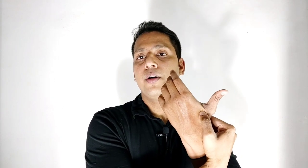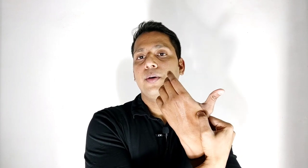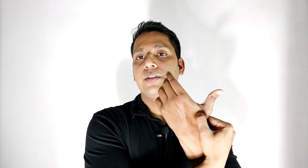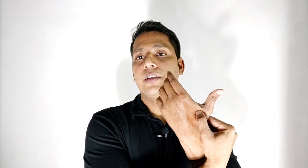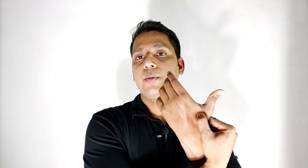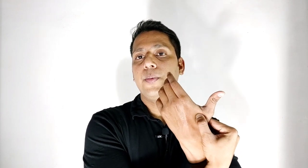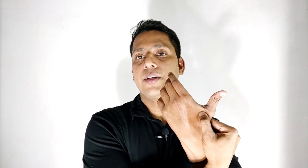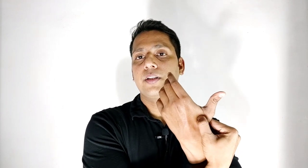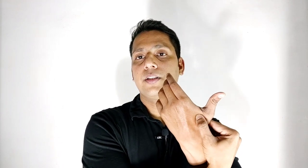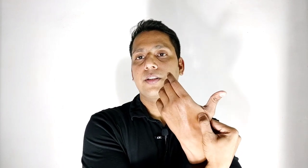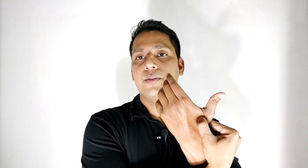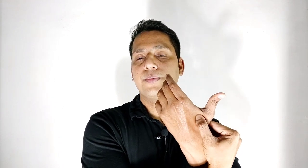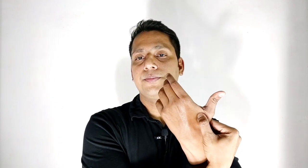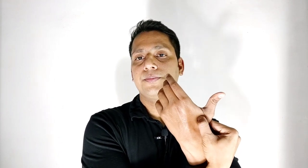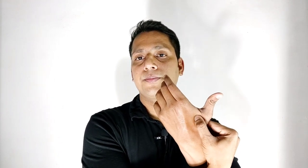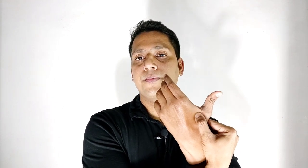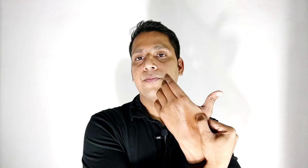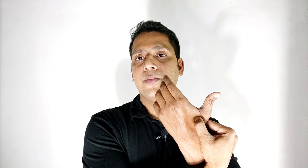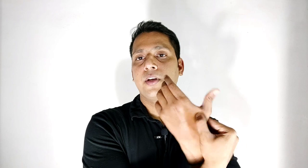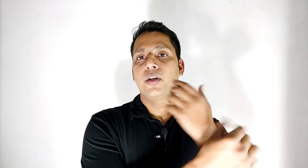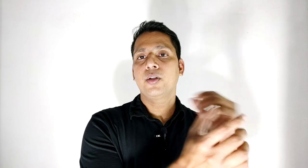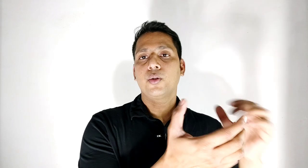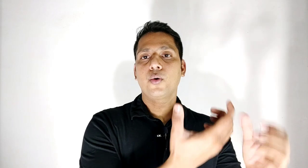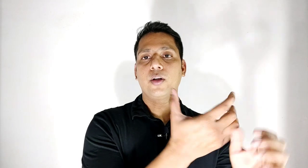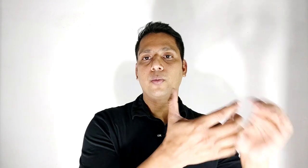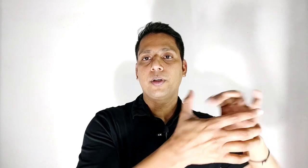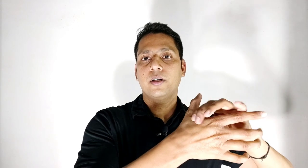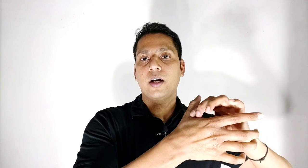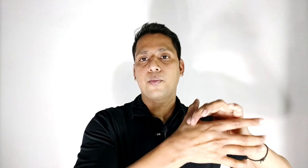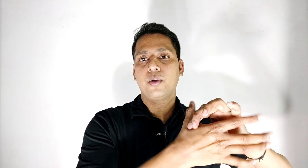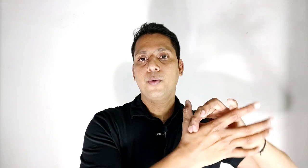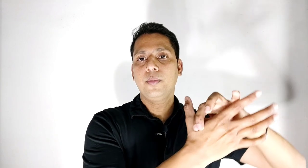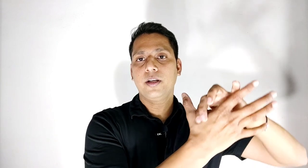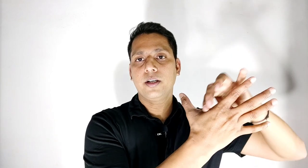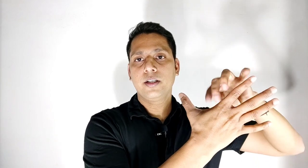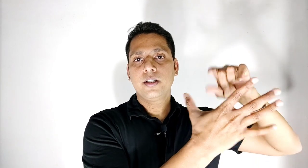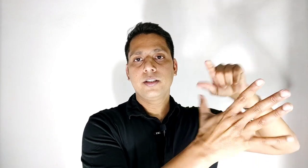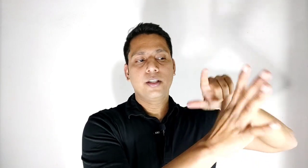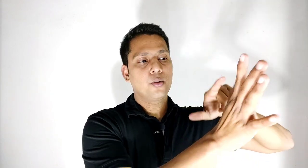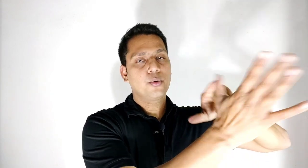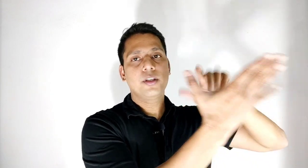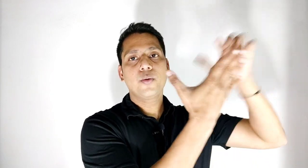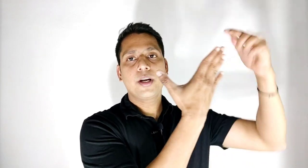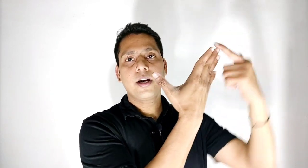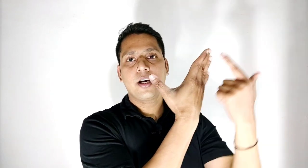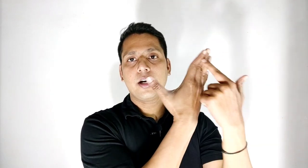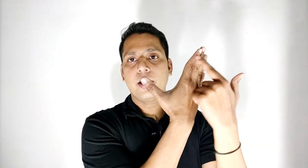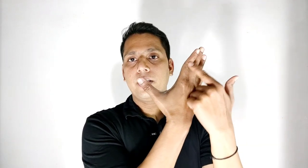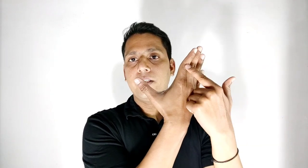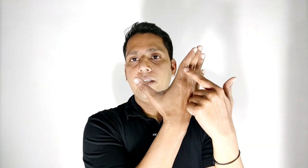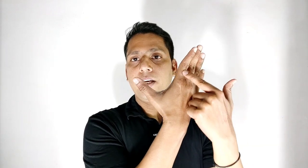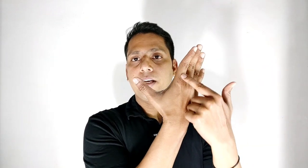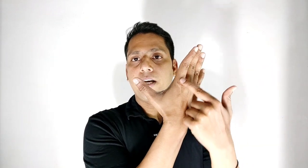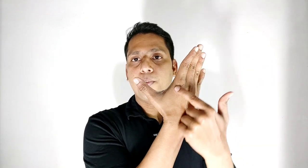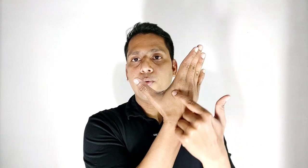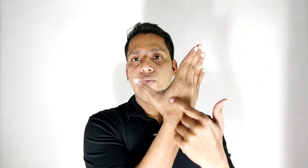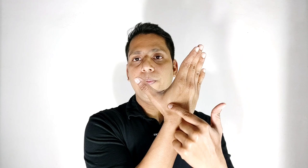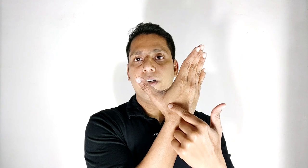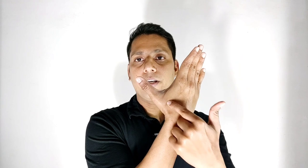स्थर्राभी प्रेशर दे सकते हों कि दोनों हाथ। पर आपको अपको पुले देखो कि अमारा यह आपको वी बन